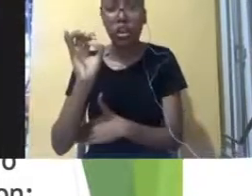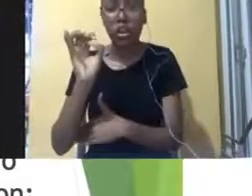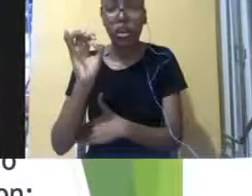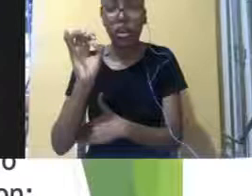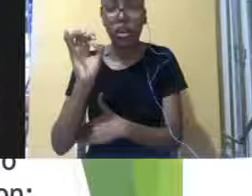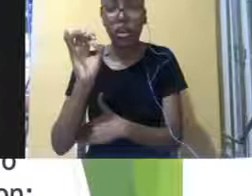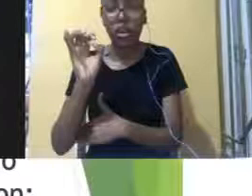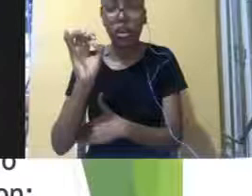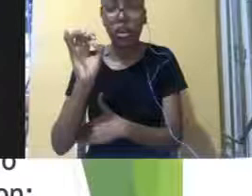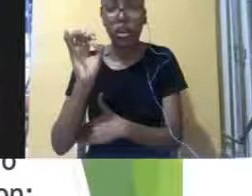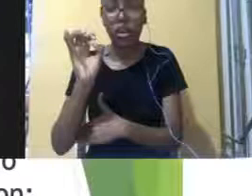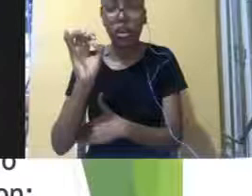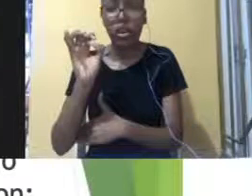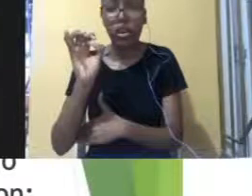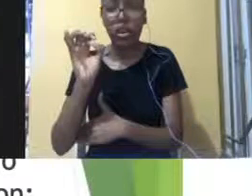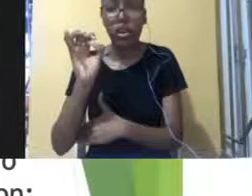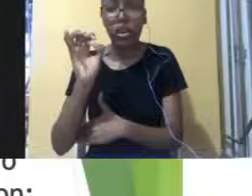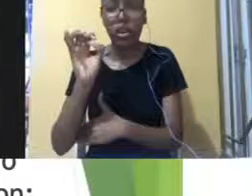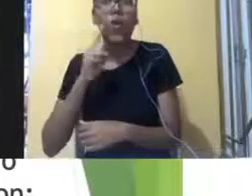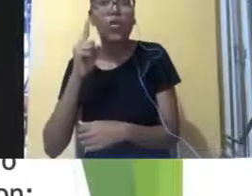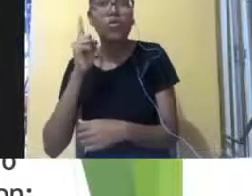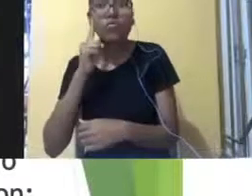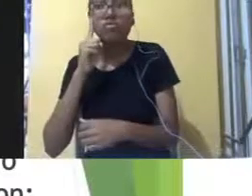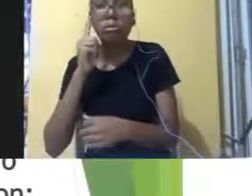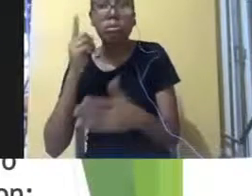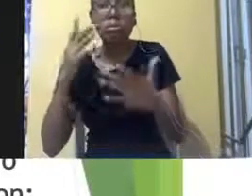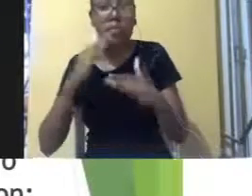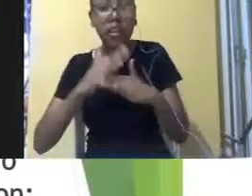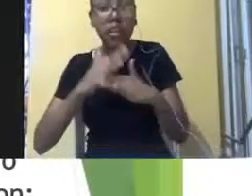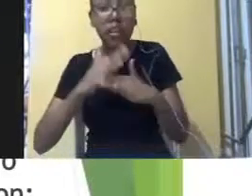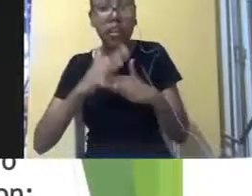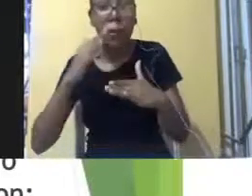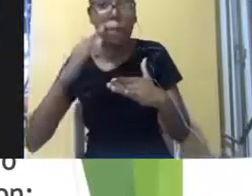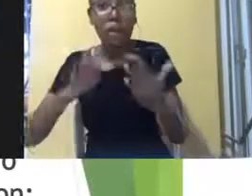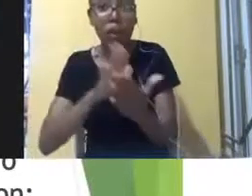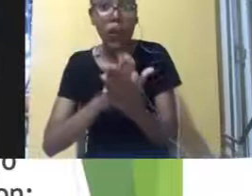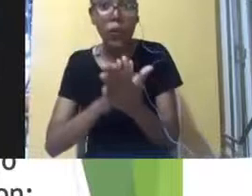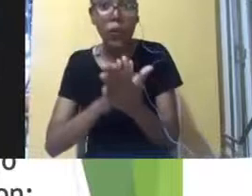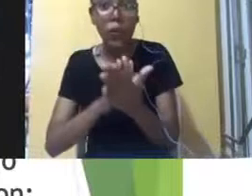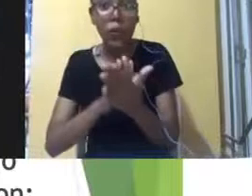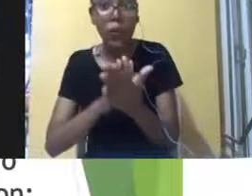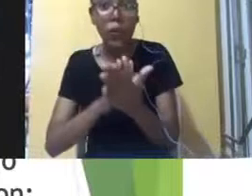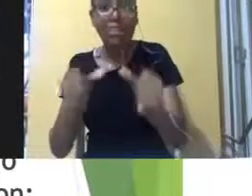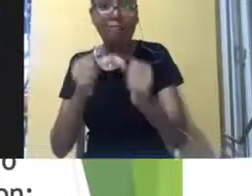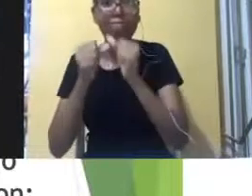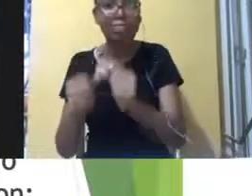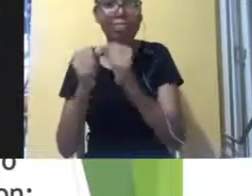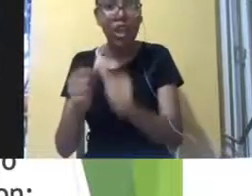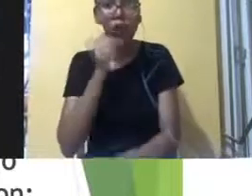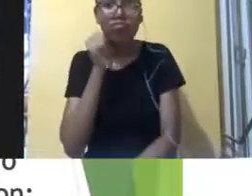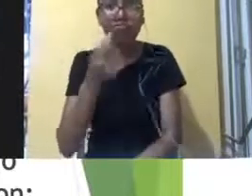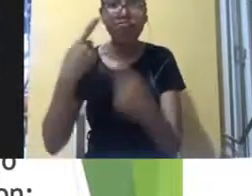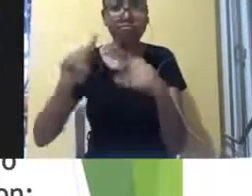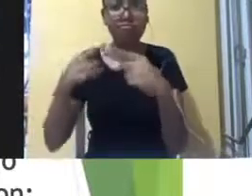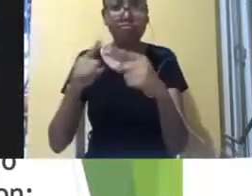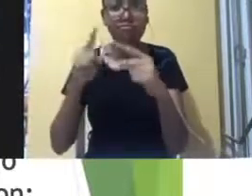la escuela de nuevo. Ellos ya terminaron, pero ellos vuelven a la escuela, visitan la escuela, que hay que estarle diciendo que no pueden estar, o si se